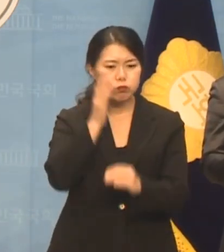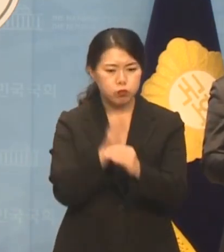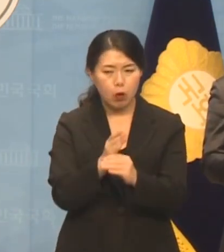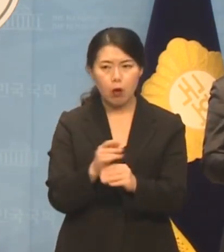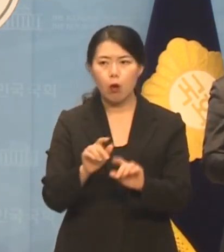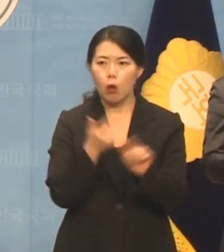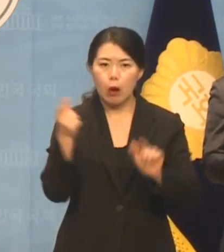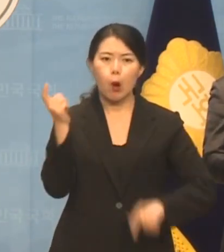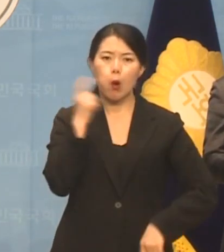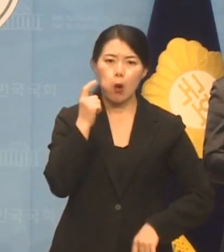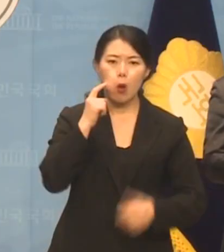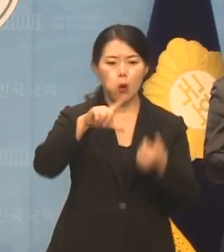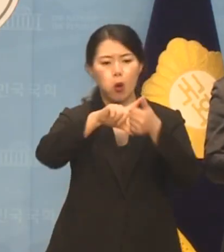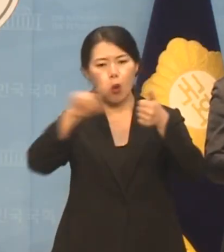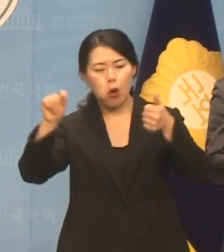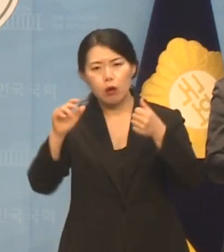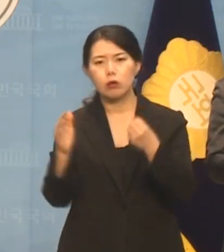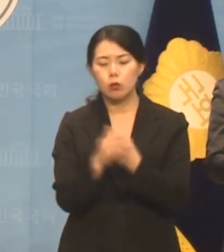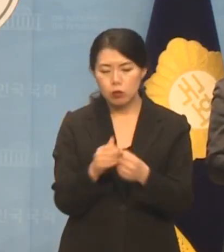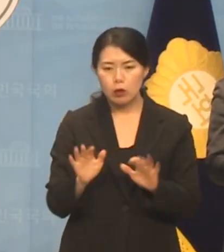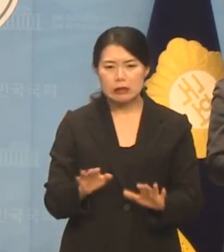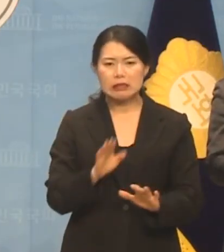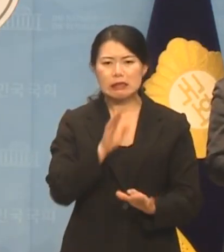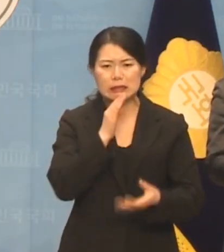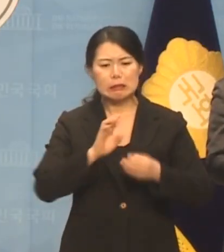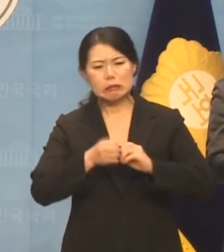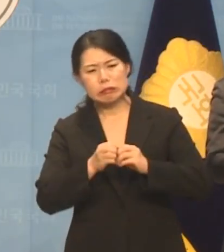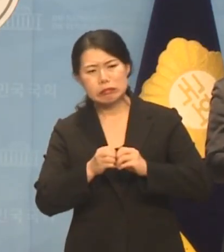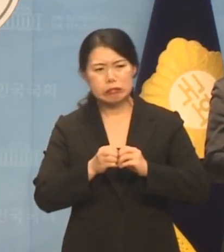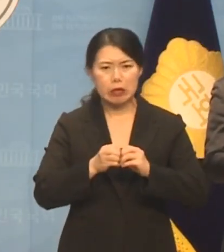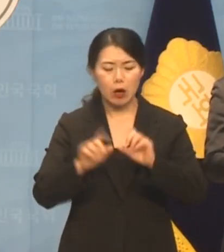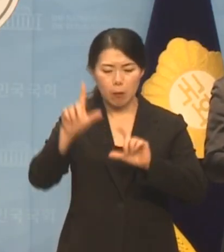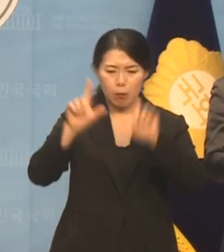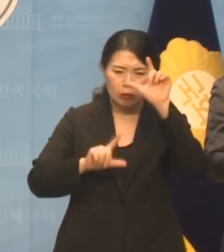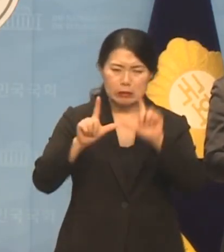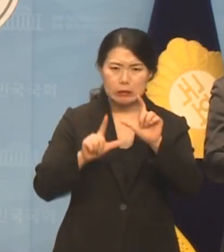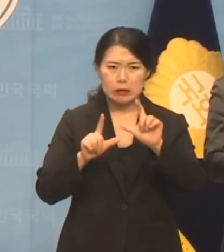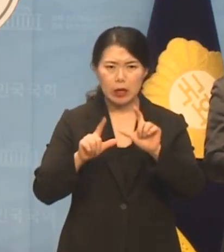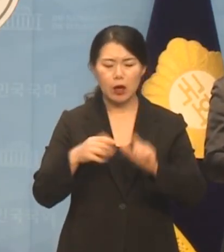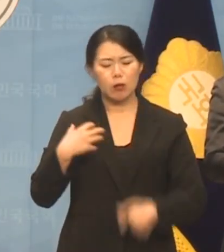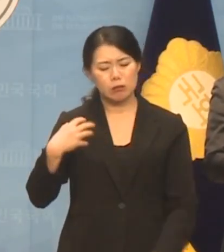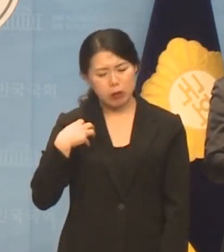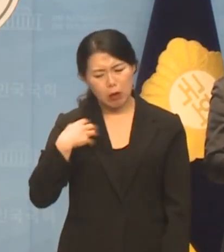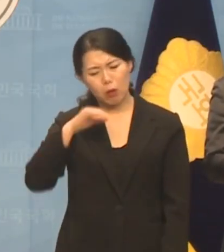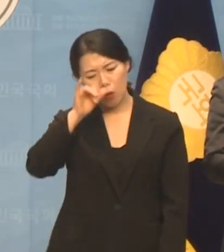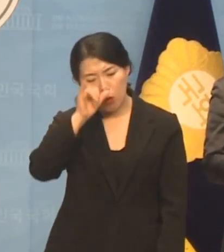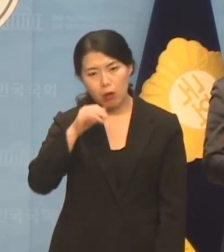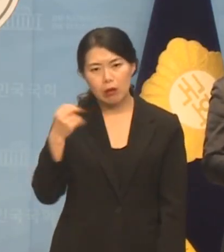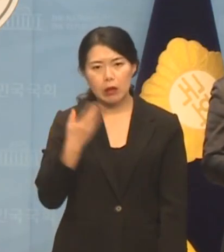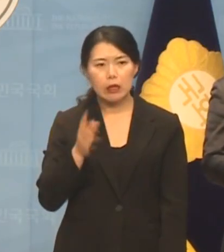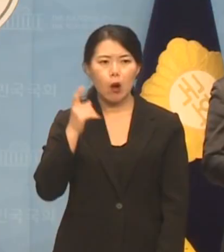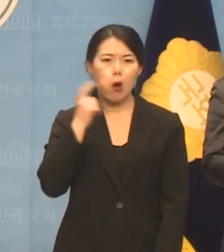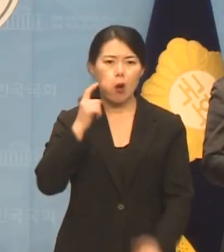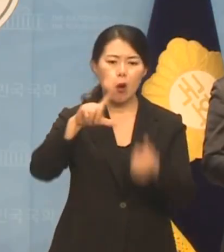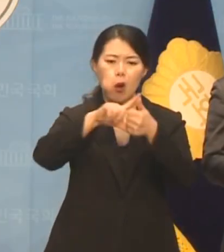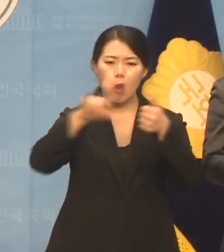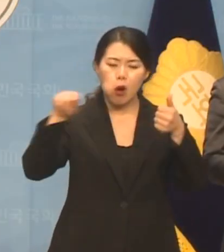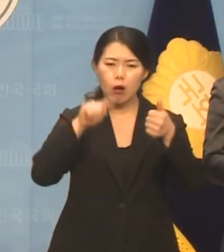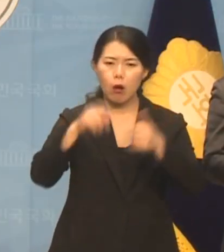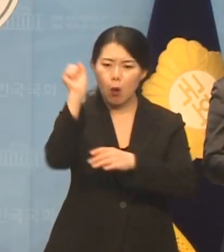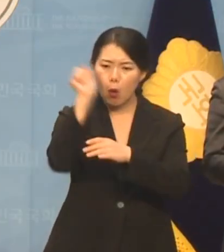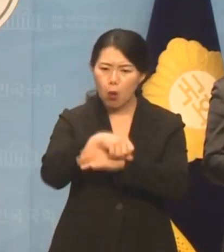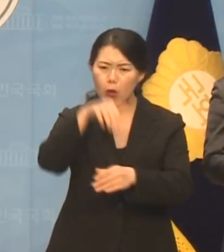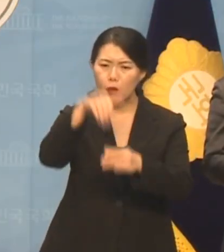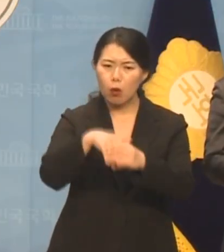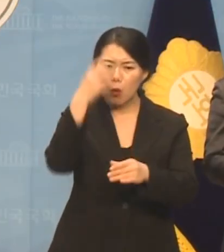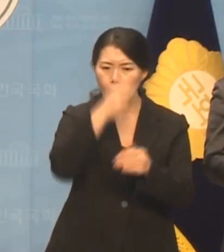거짓 현수막을 게시해 진실을 호도하는 인사들이 책임이 가장 무겁지만 허위 현수막을 허용하는 선관위 역시